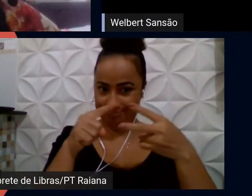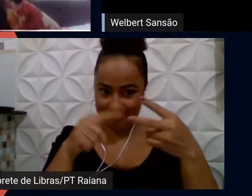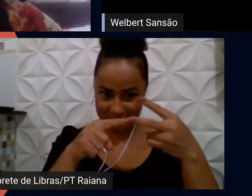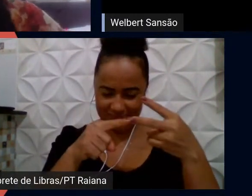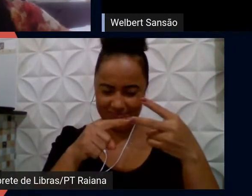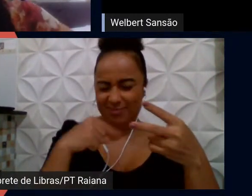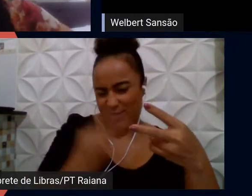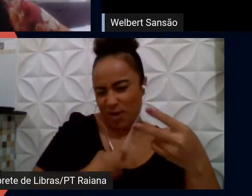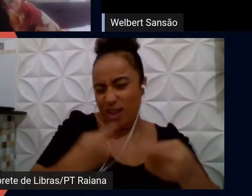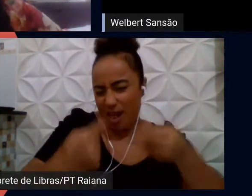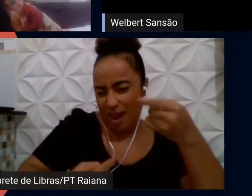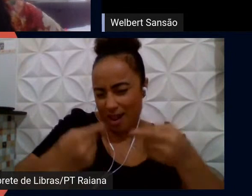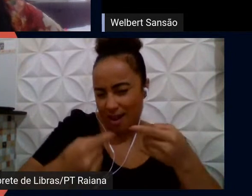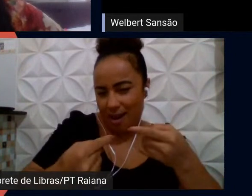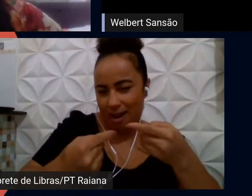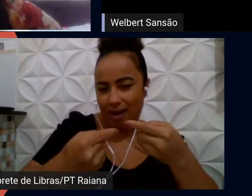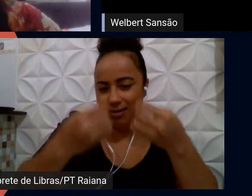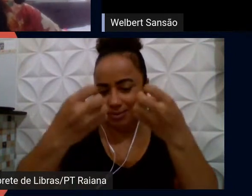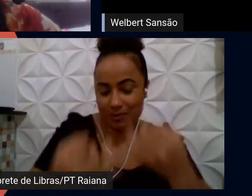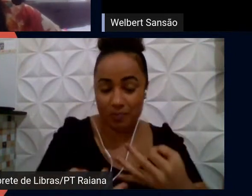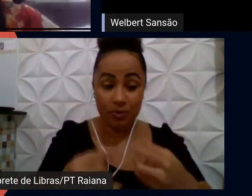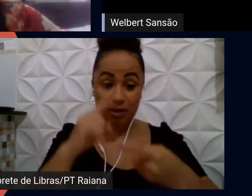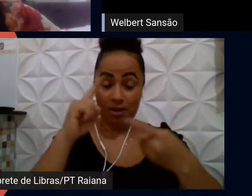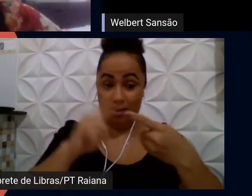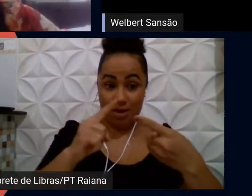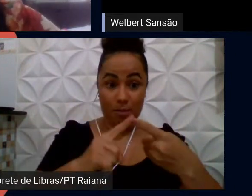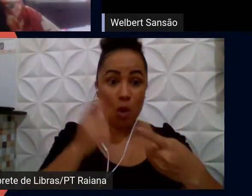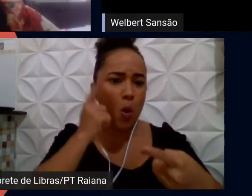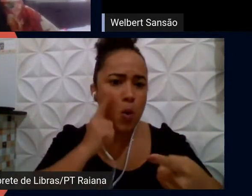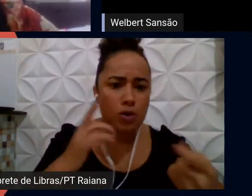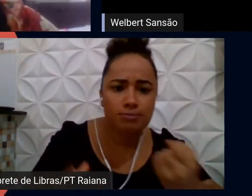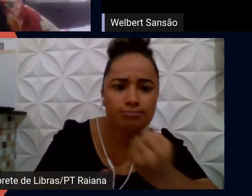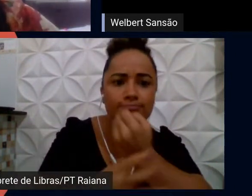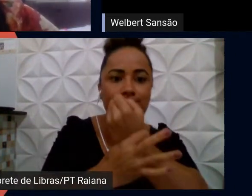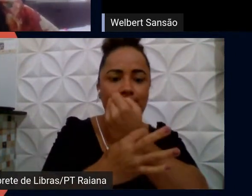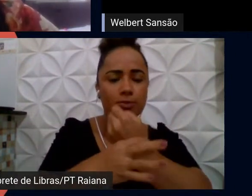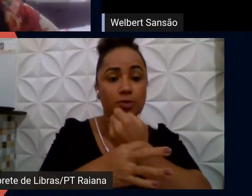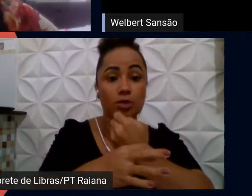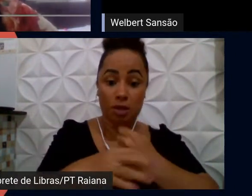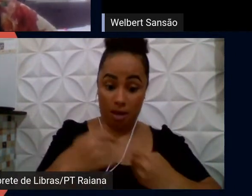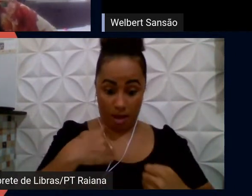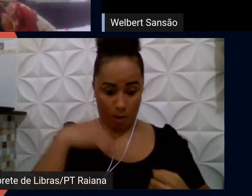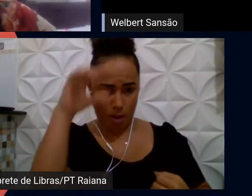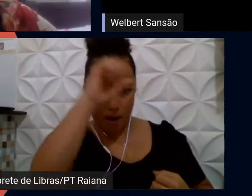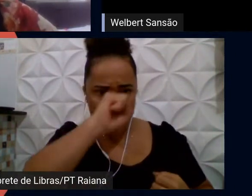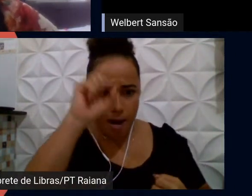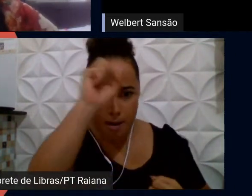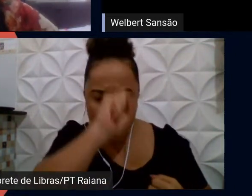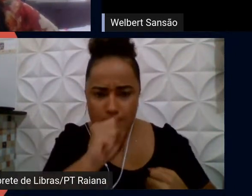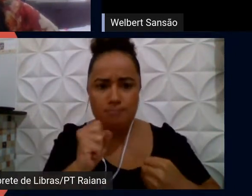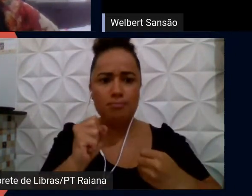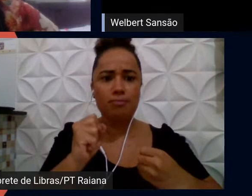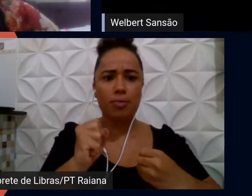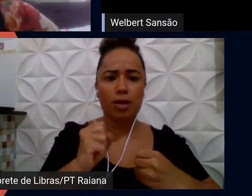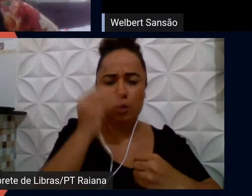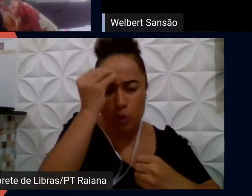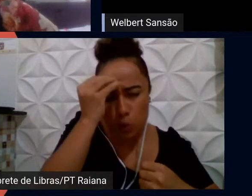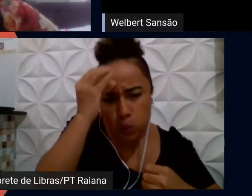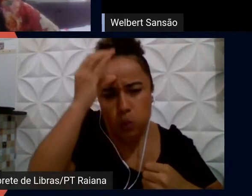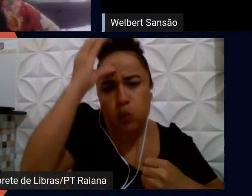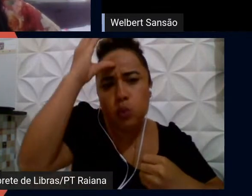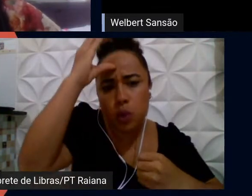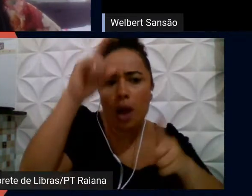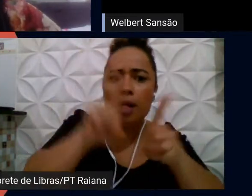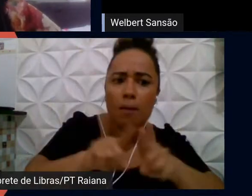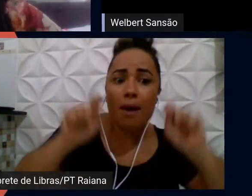nosso bate-papo. Garantir aos estudantes o direito de aprender um conjunto fundamental de conhecimentos